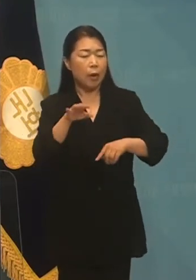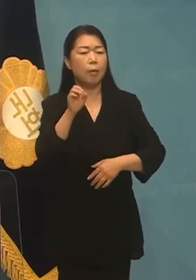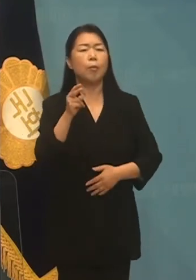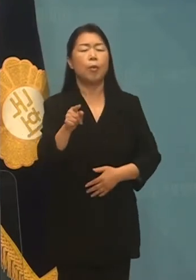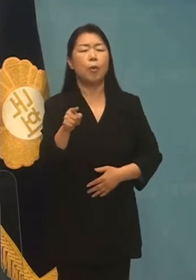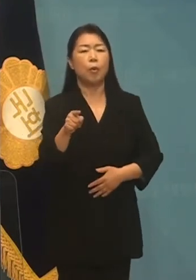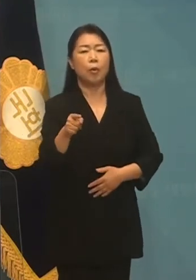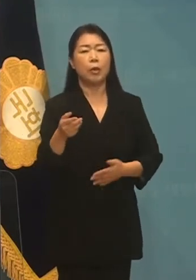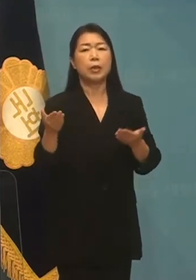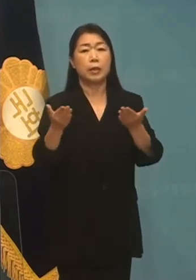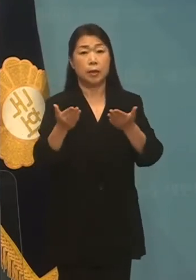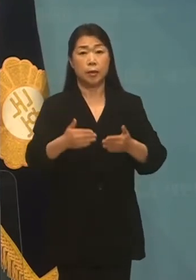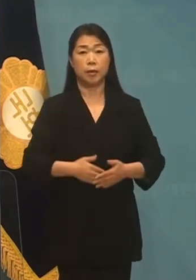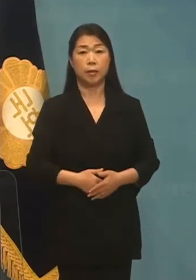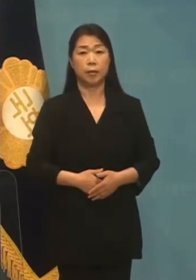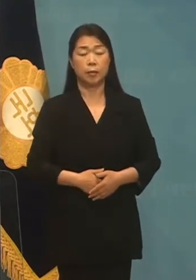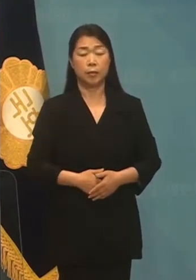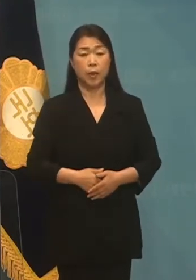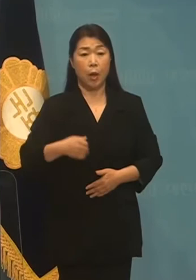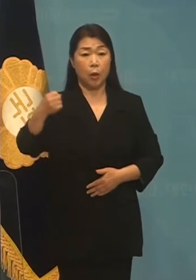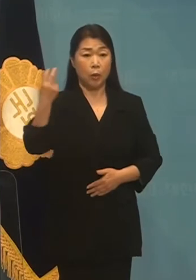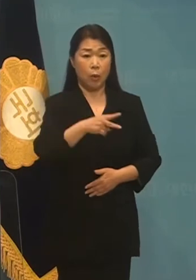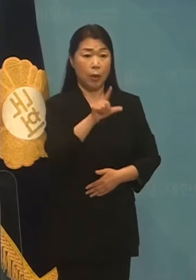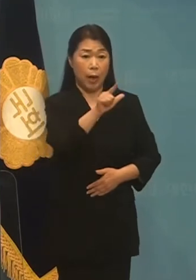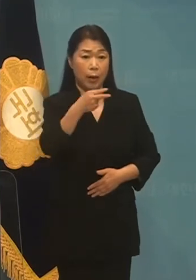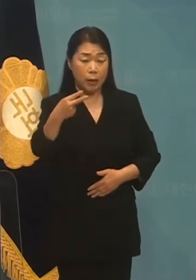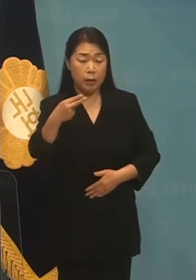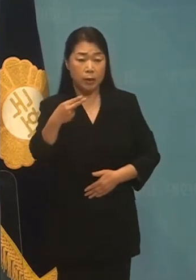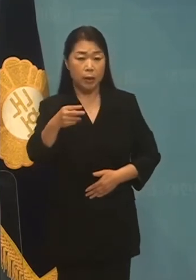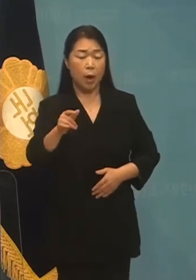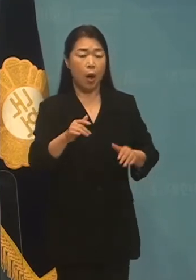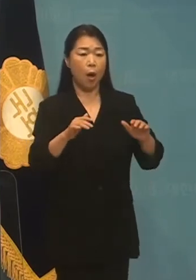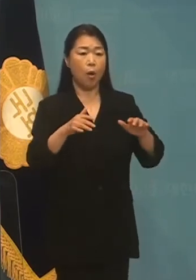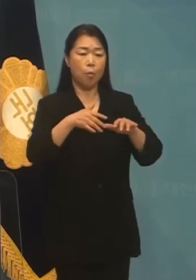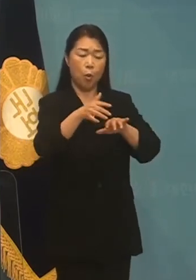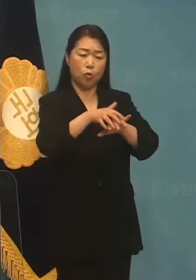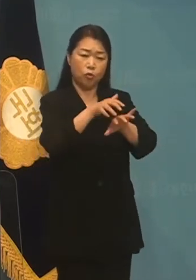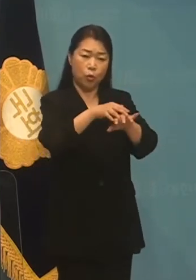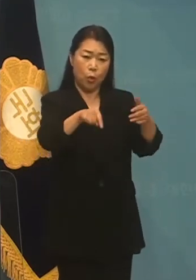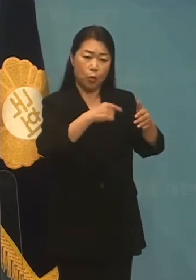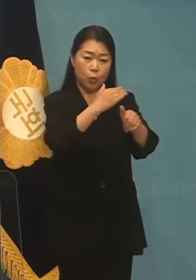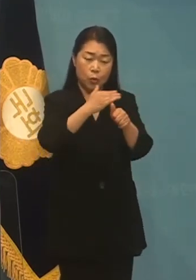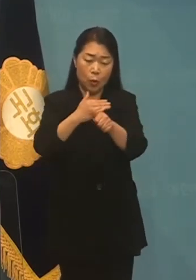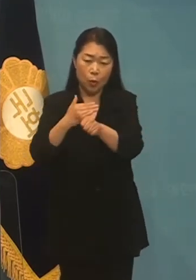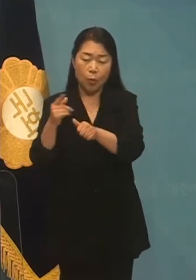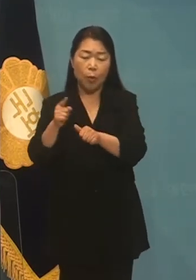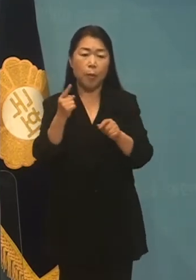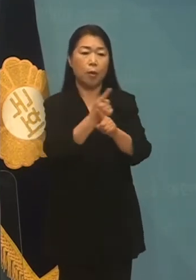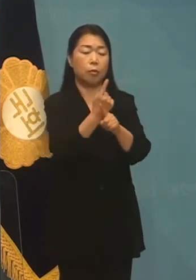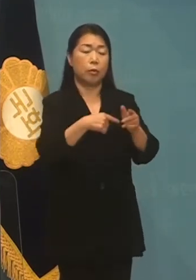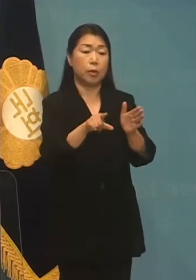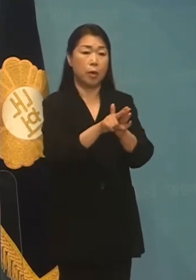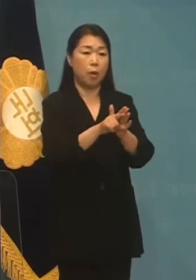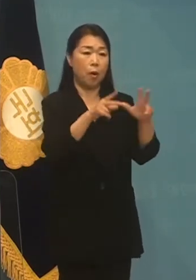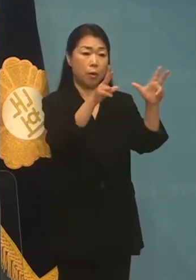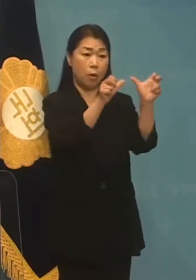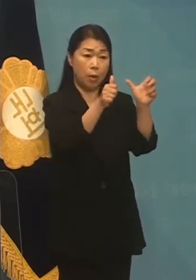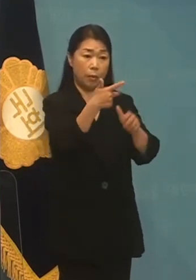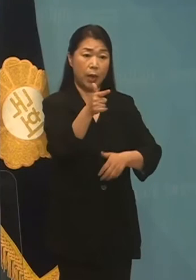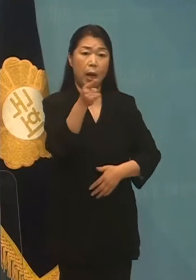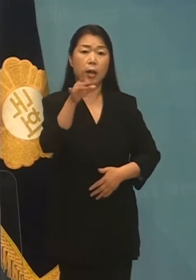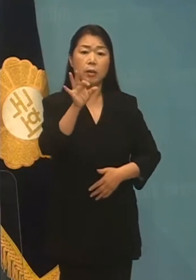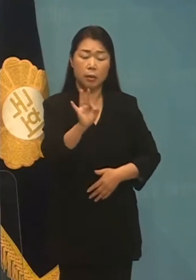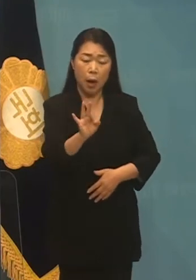연정부지사였습니다. 또한 LH가 구조조정을 이유로 성남 대장동